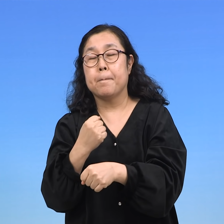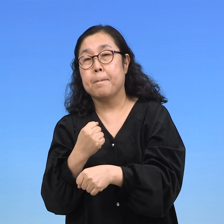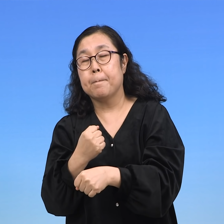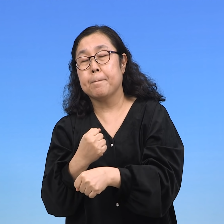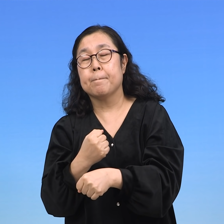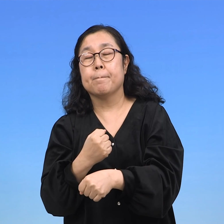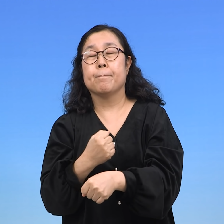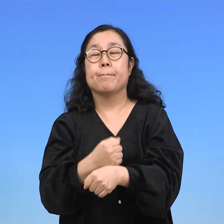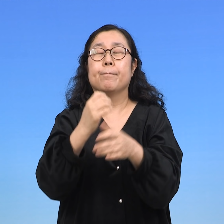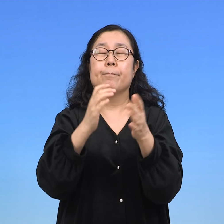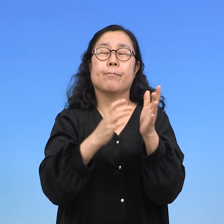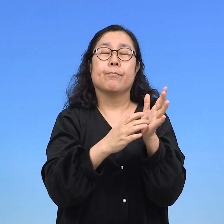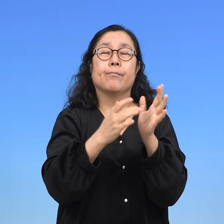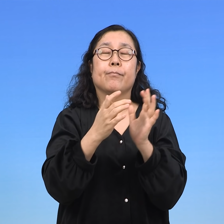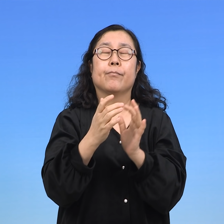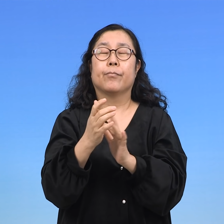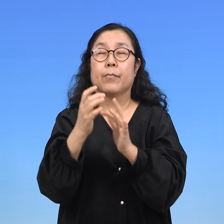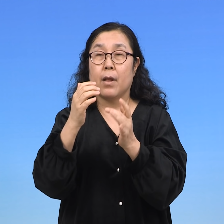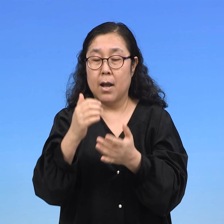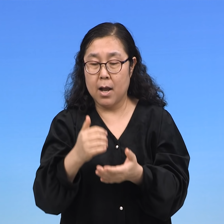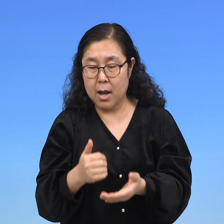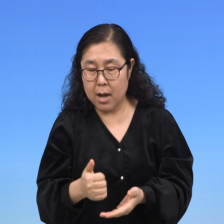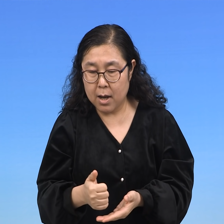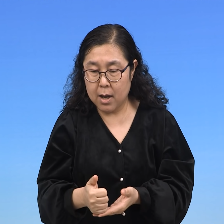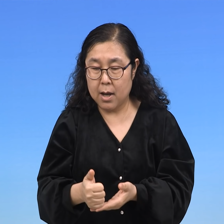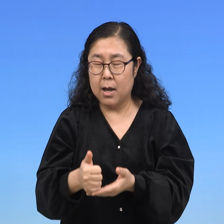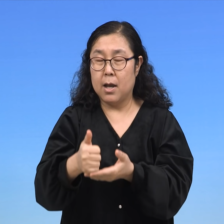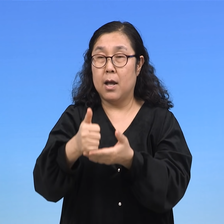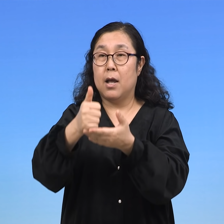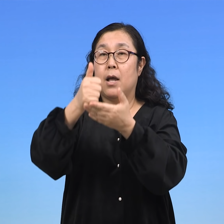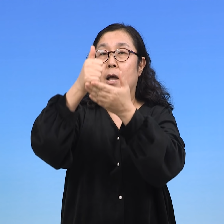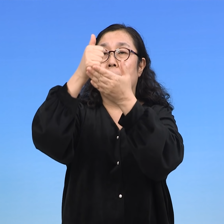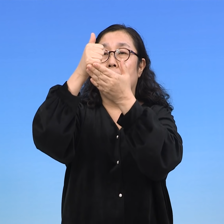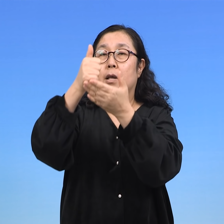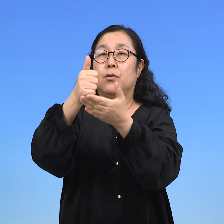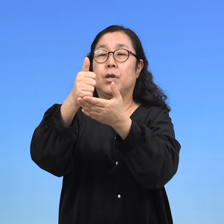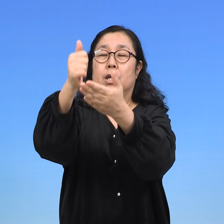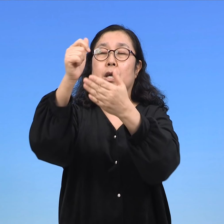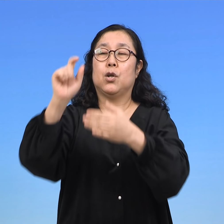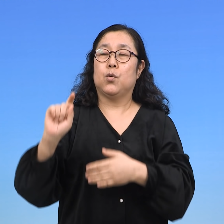벅찬 가슴으로 선포합니다. 예수 이름 높이세.